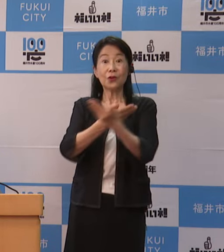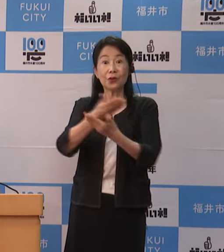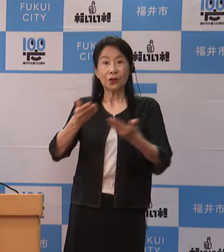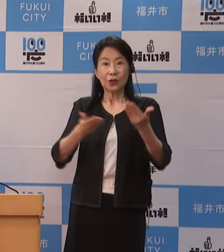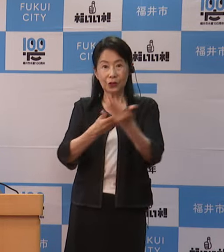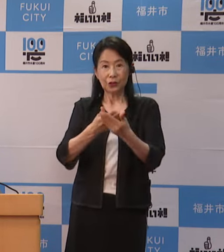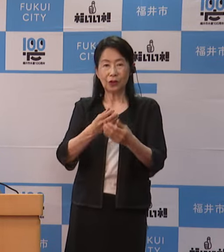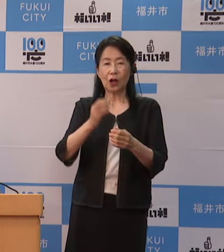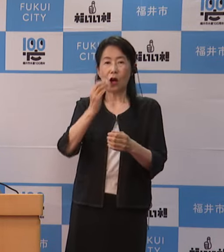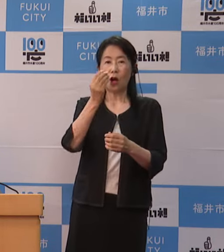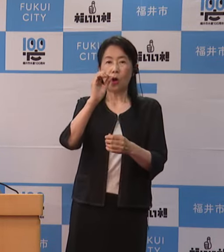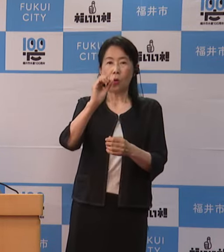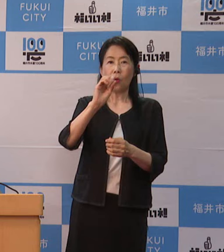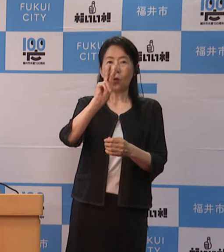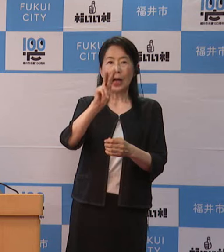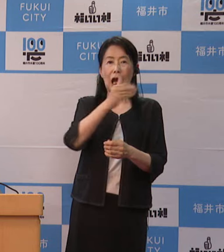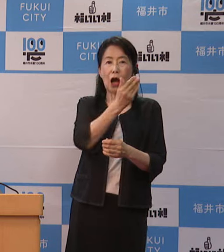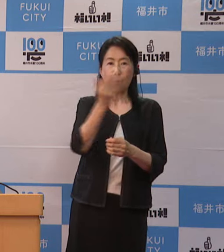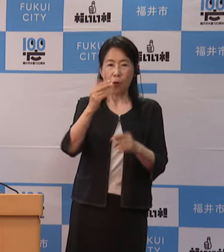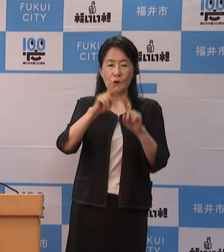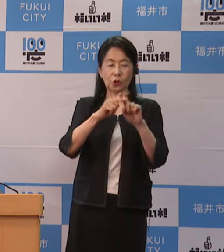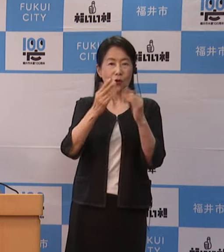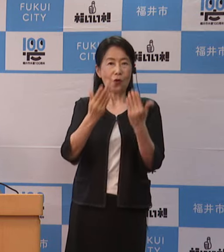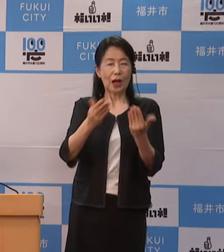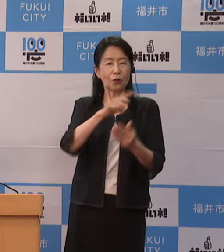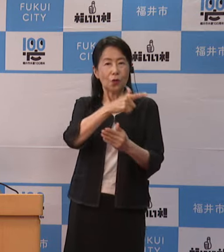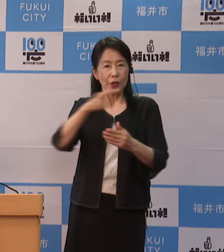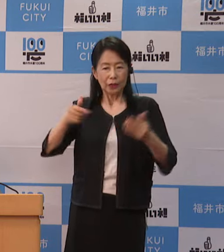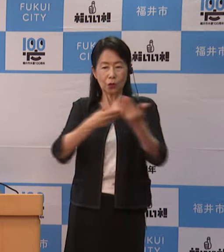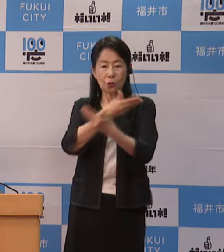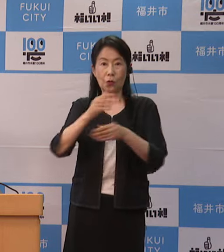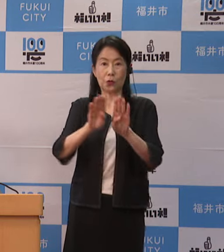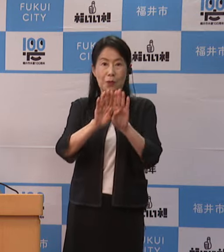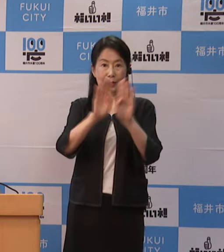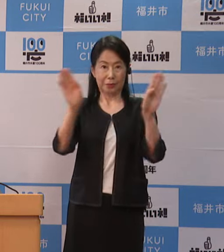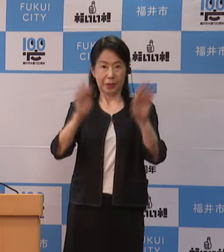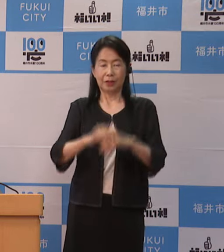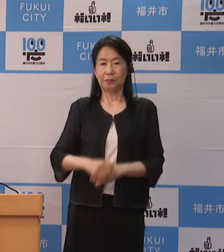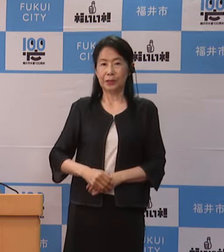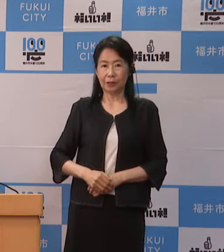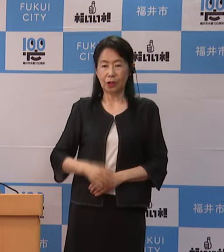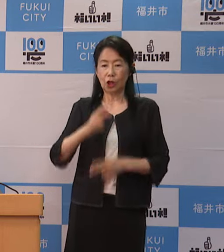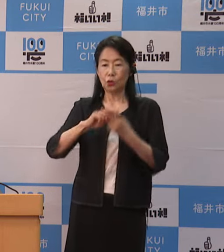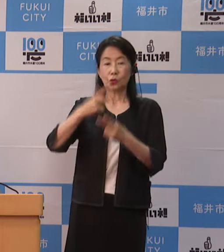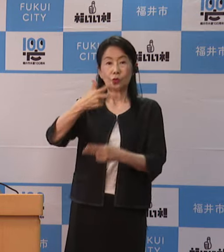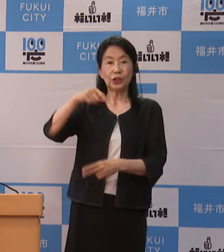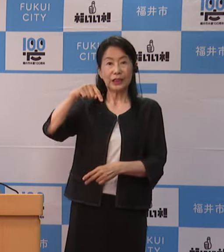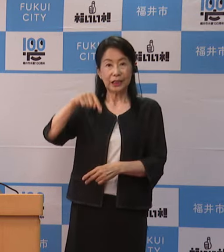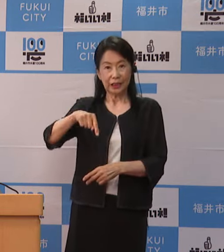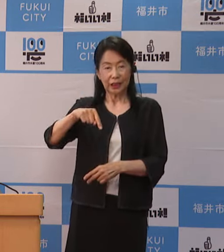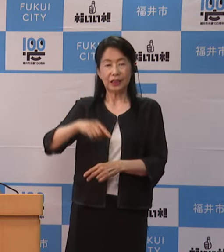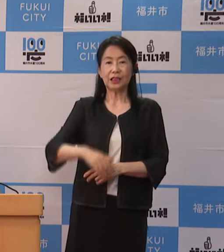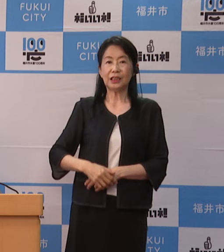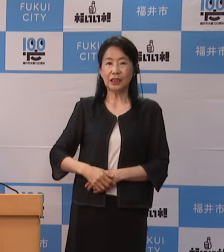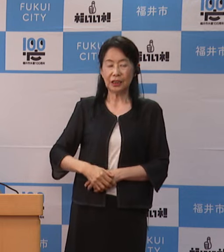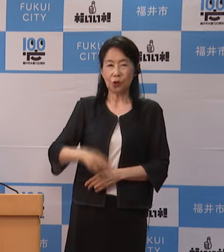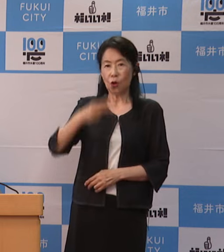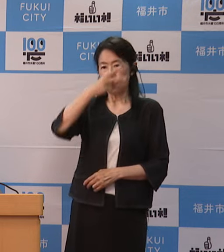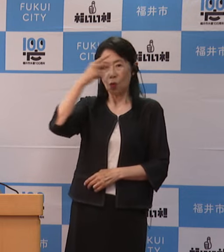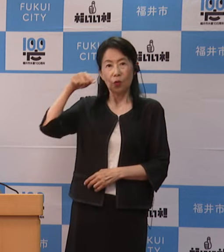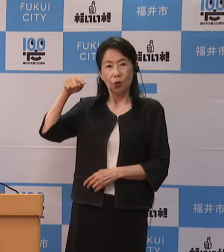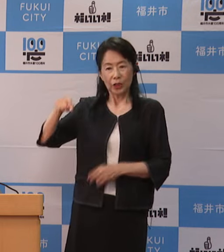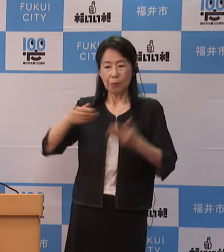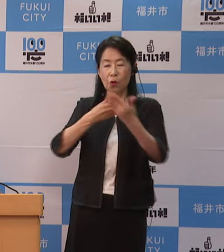場小学校とか啓蒙小学校とかぼちぼち始まっていますし、こちらですと福井商業高校がまあ交流といいます